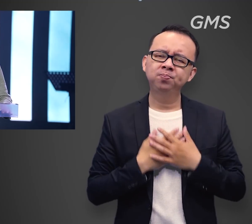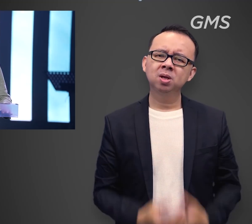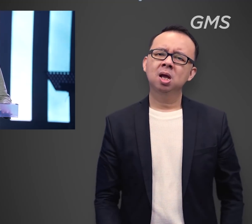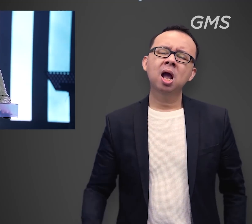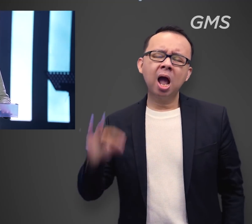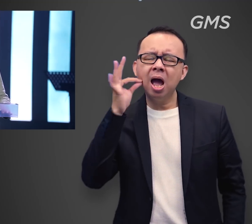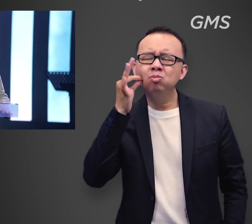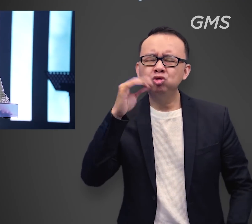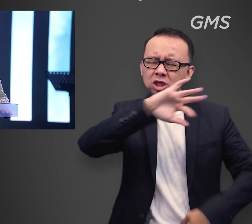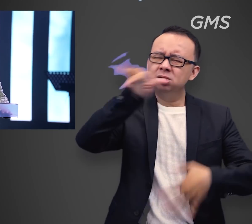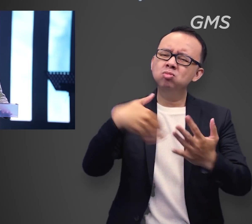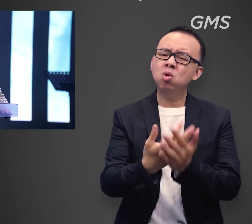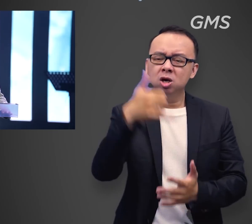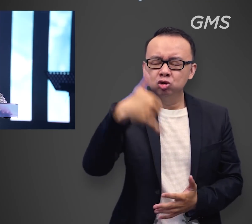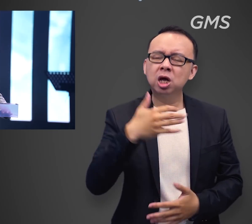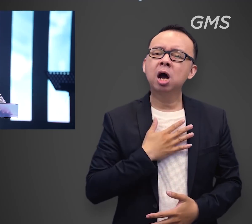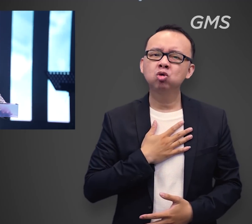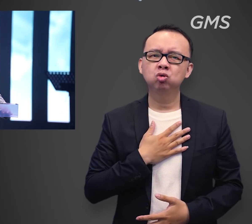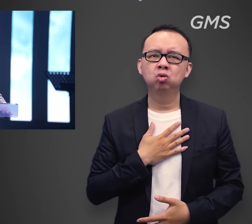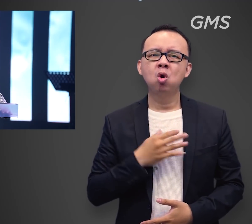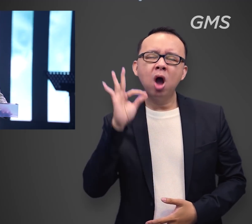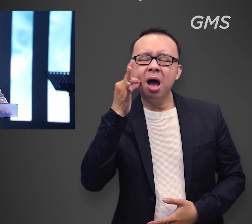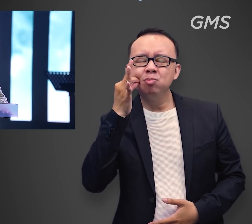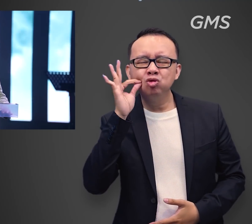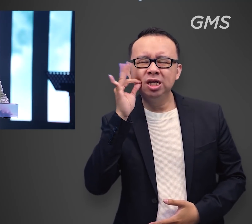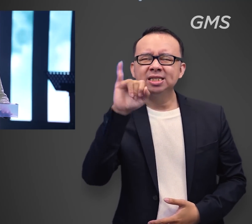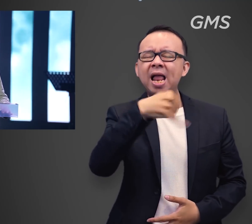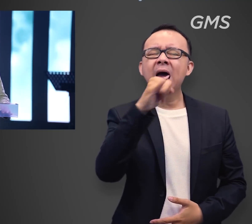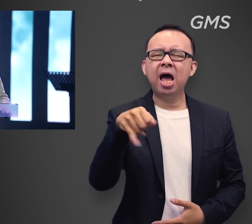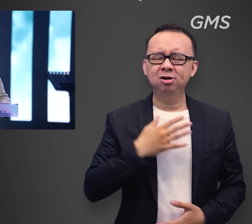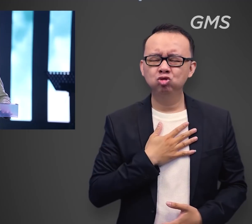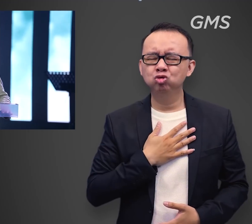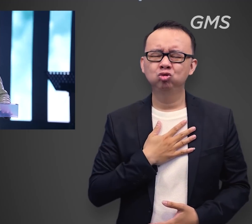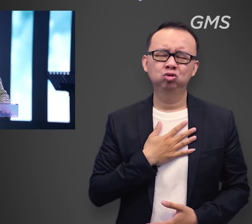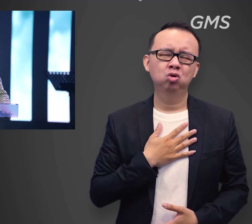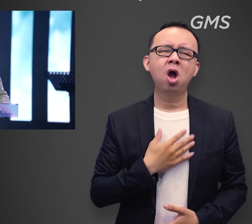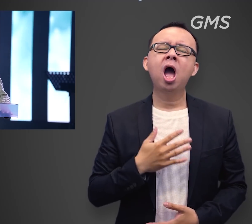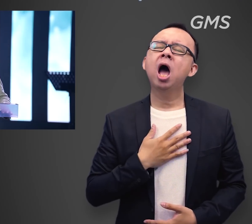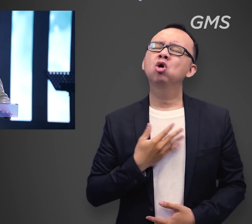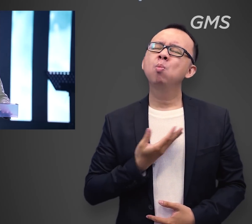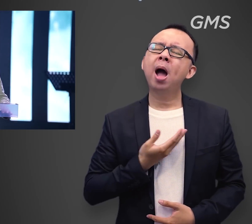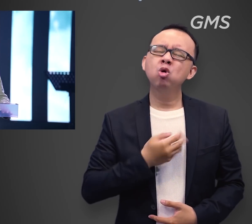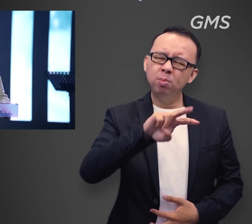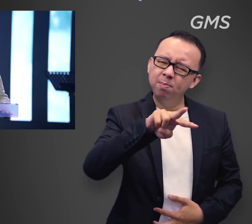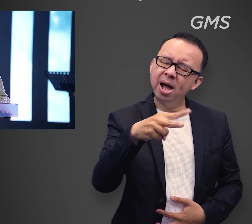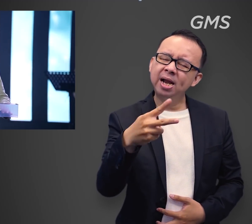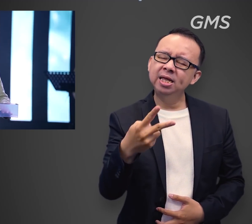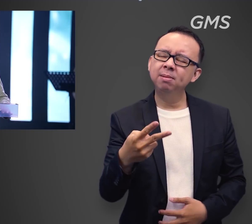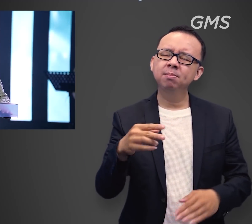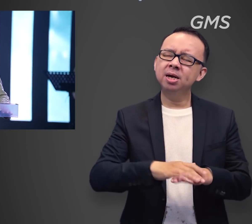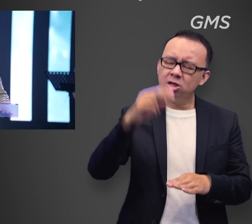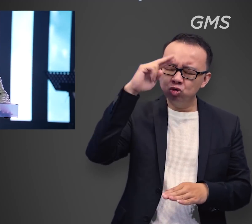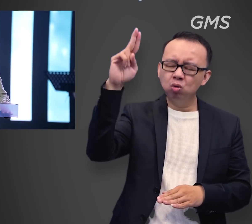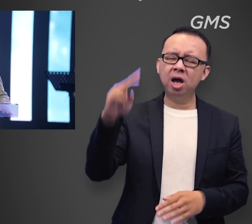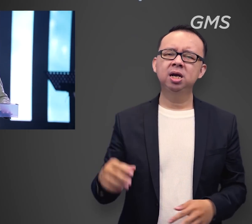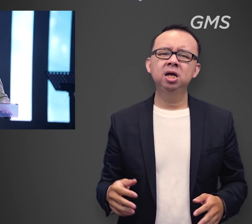segala dosaku. Ampuni pelanggaranku. Aku mau berbalik kepada Tuhan. Dan Kau